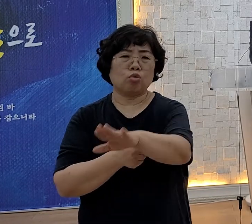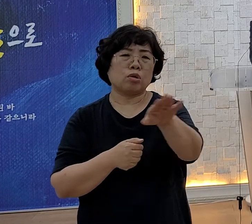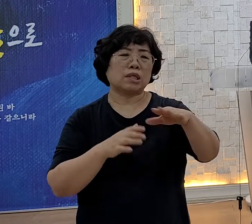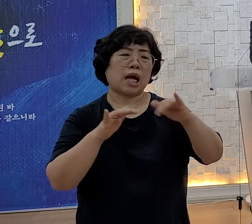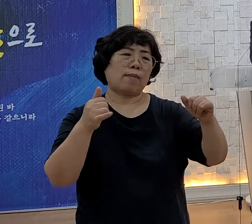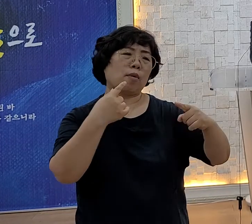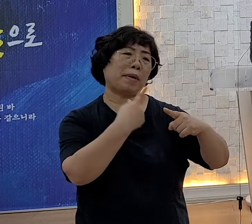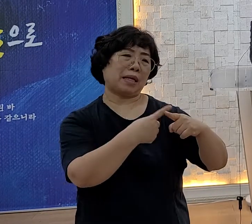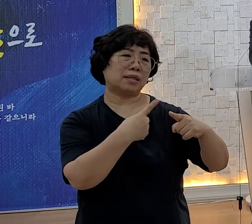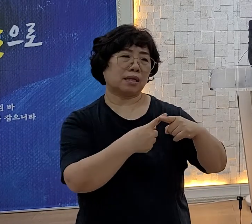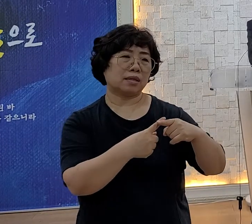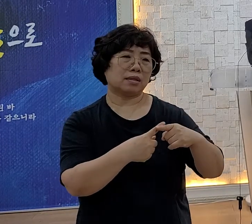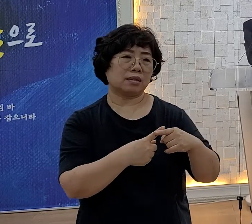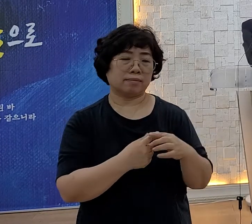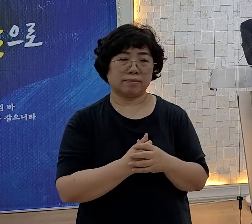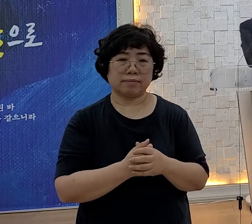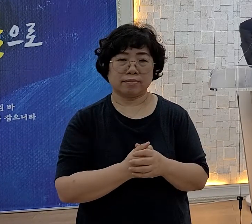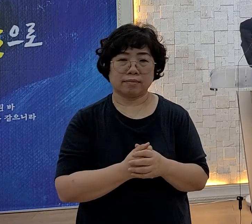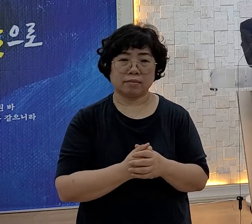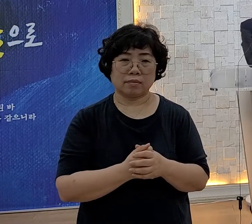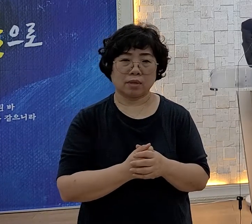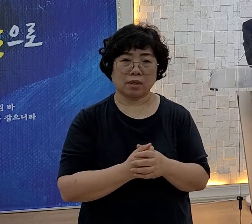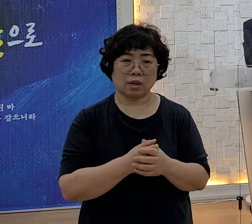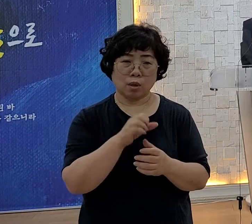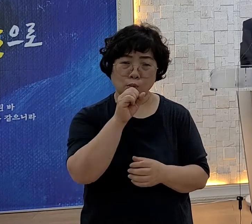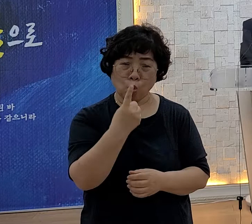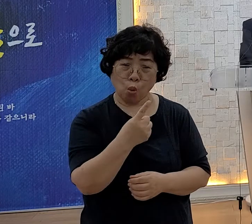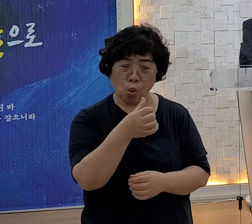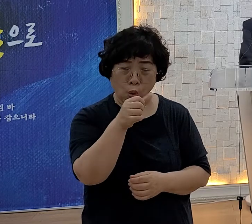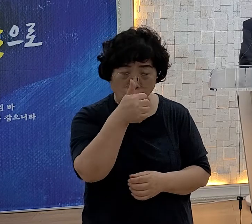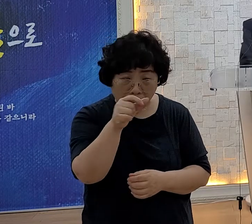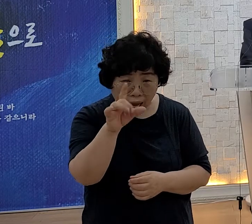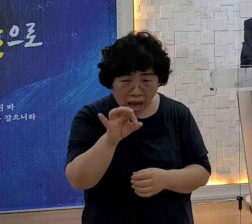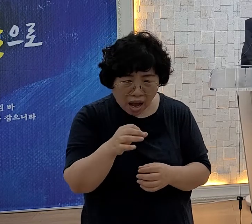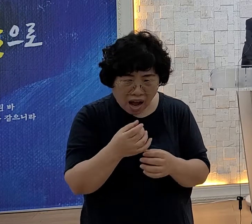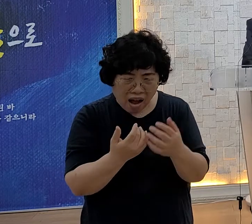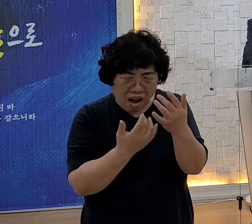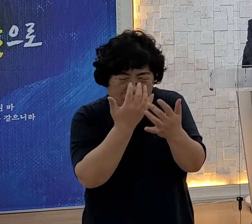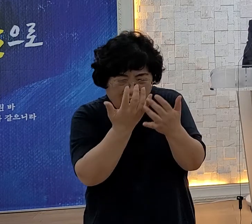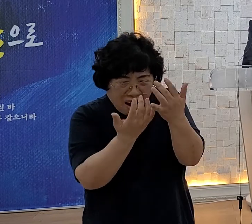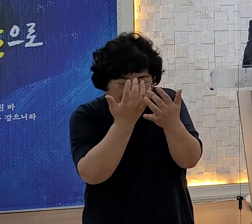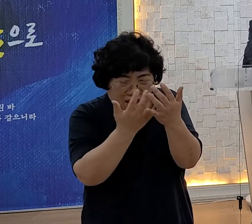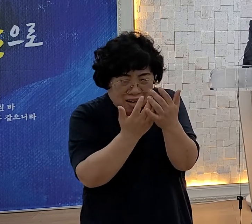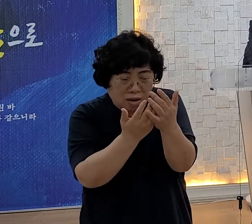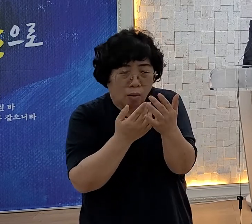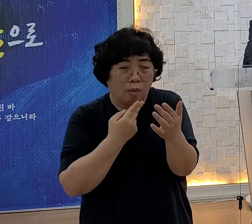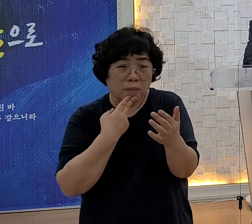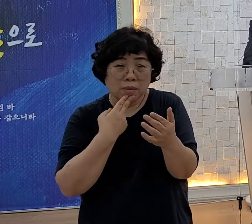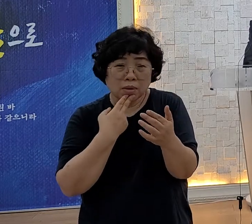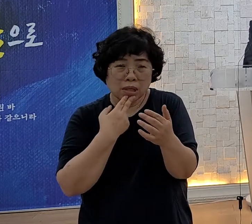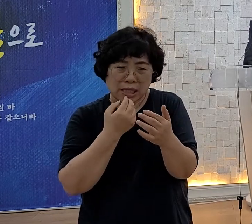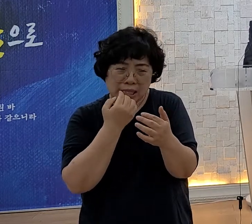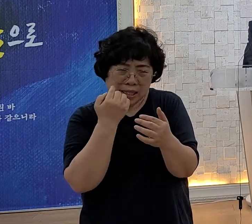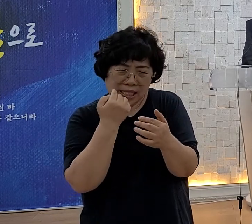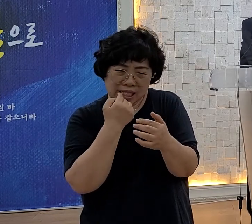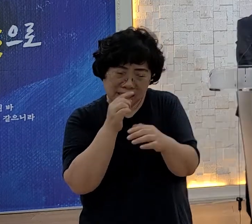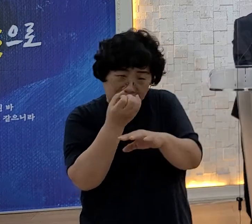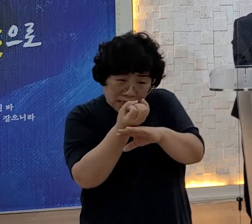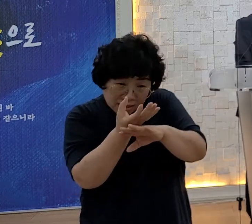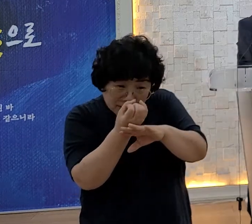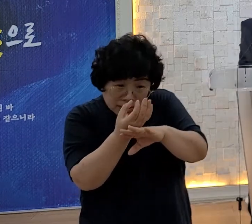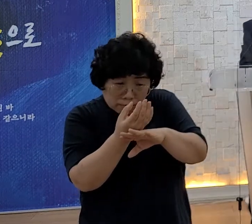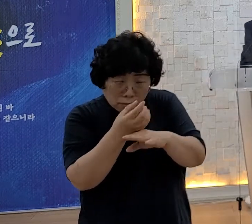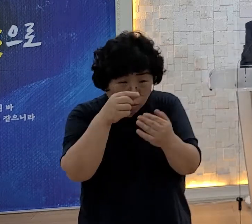진. 포항제철 그 용광로 속에서 끓이지 않고서는 금을 캘 수 없어요. 순금.